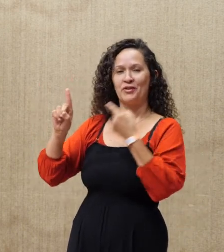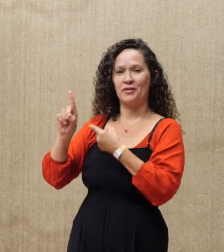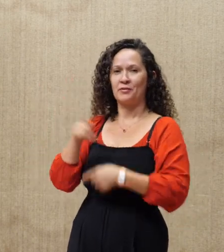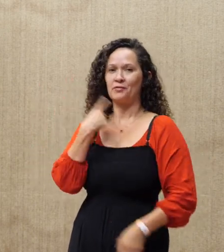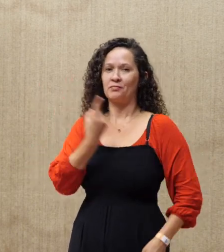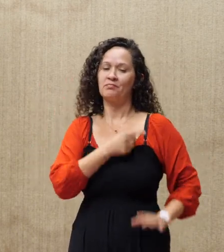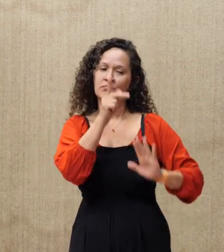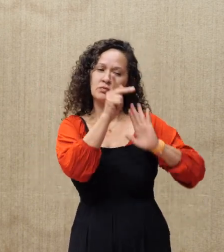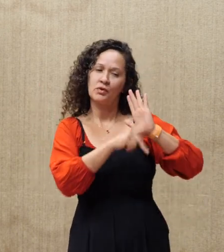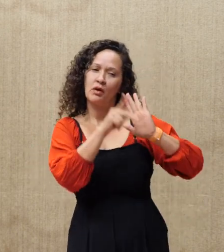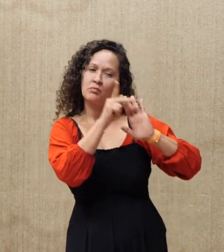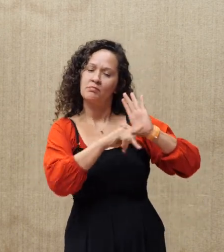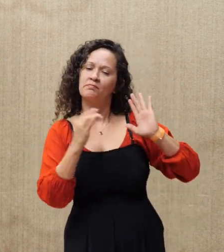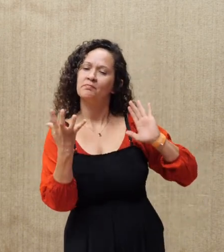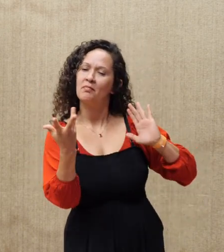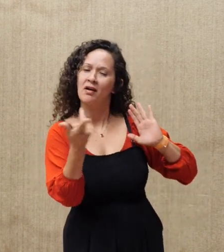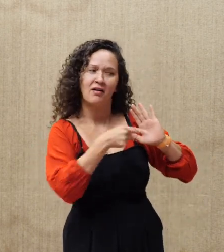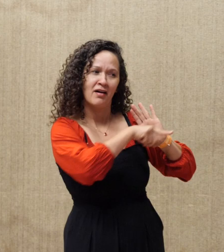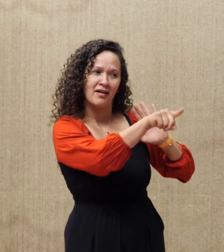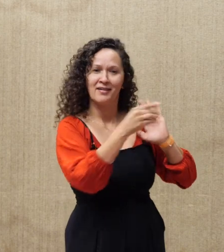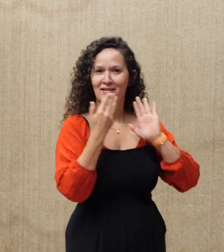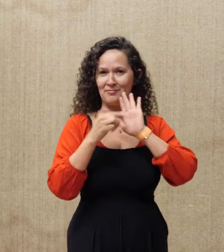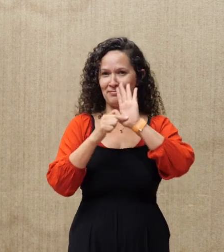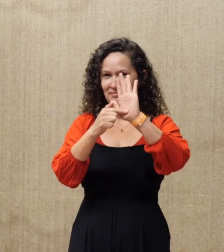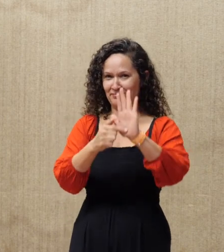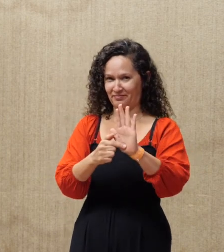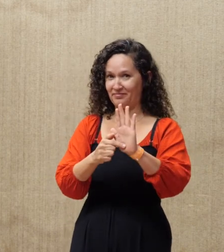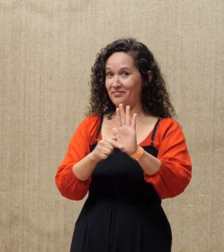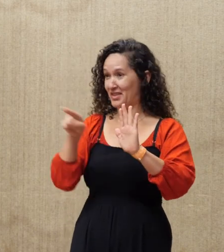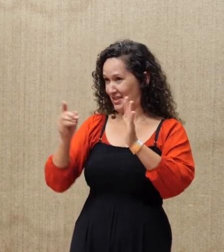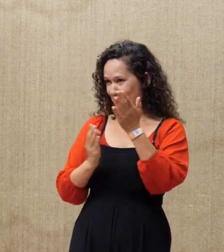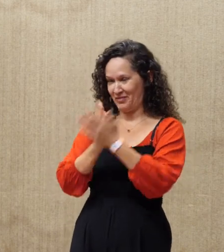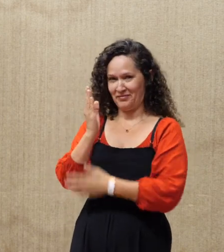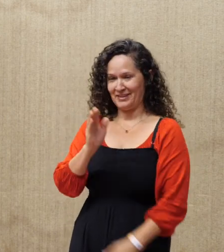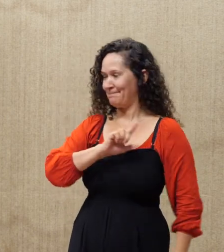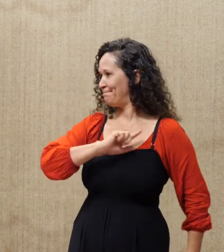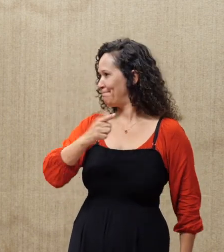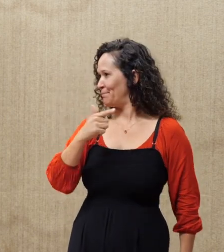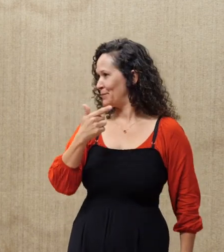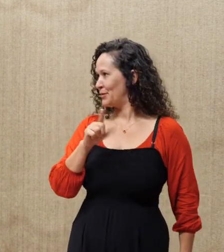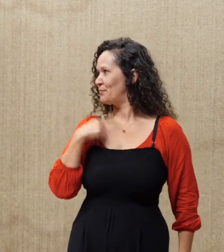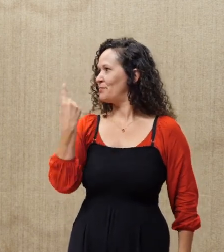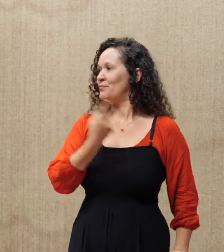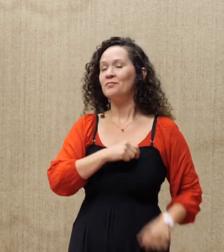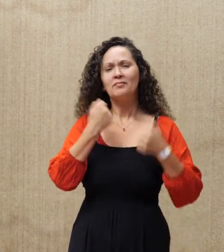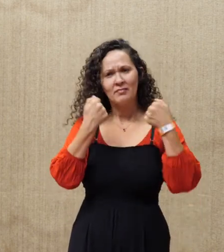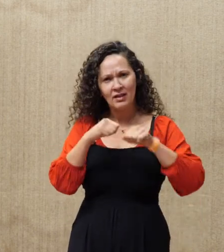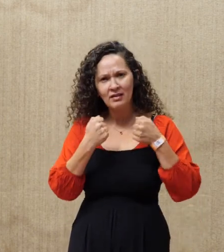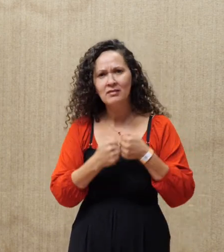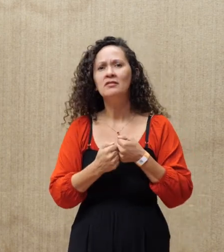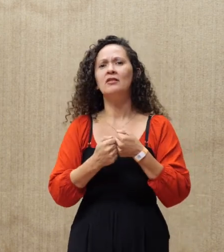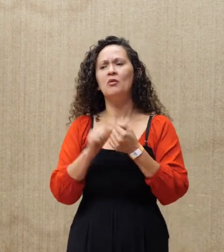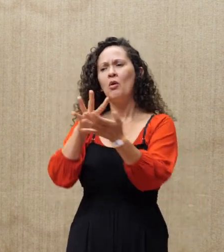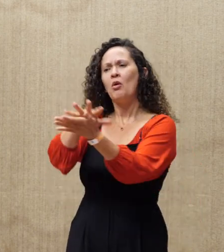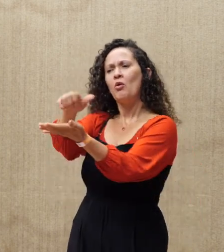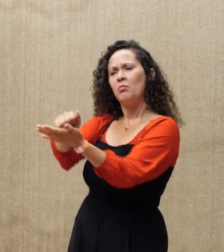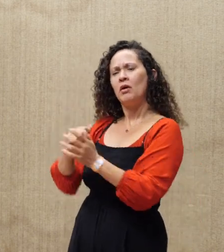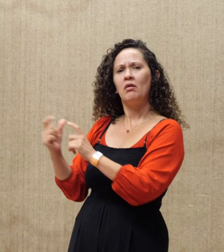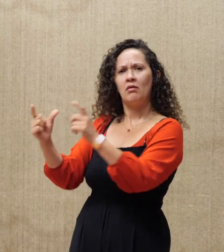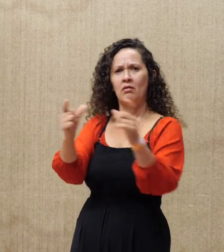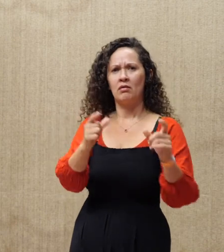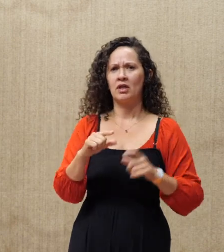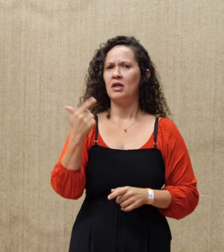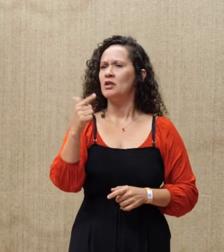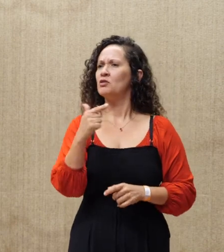Os nossos projetos maravilhosos aqui não são aprovados. Então, a gente precisa de ocupar esses espaços.